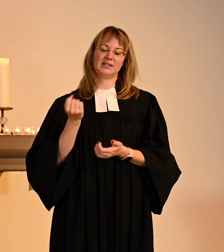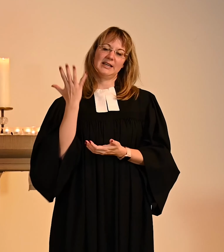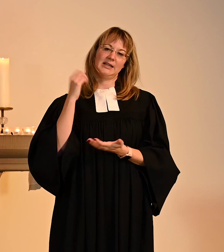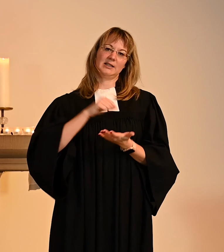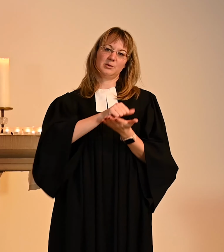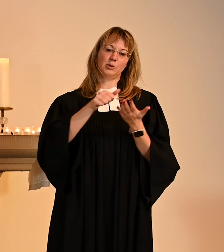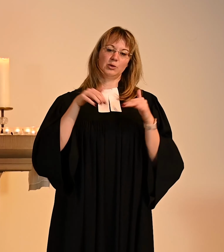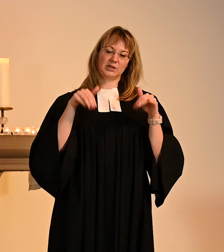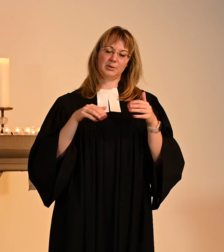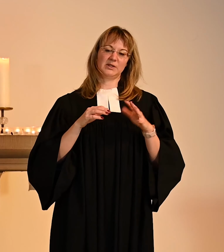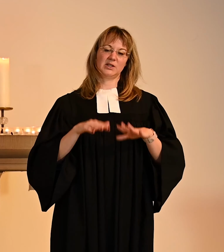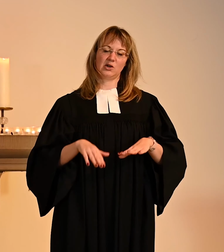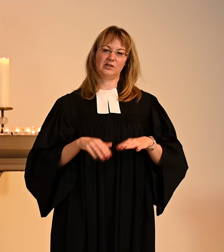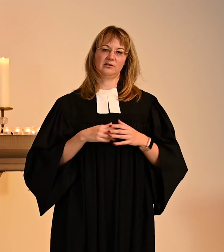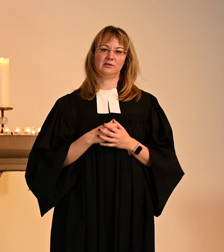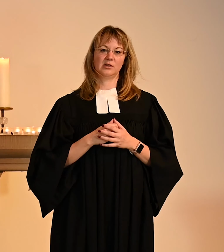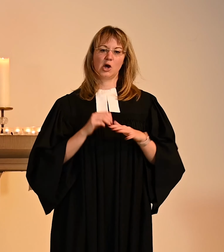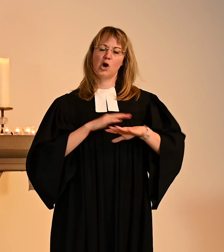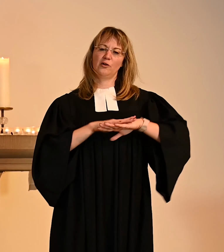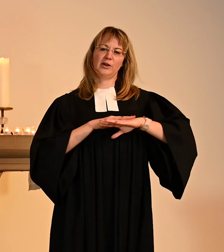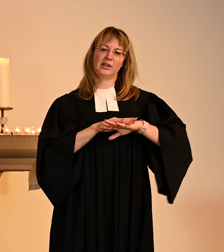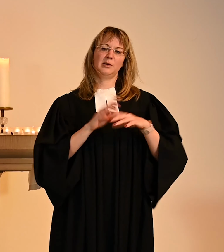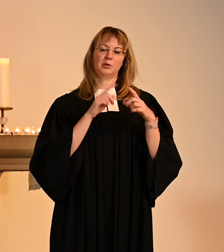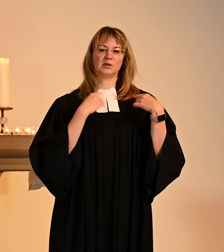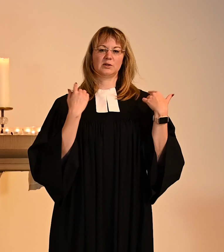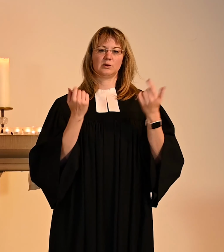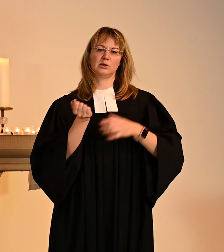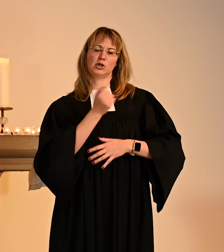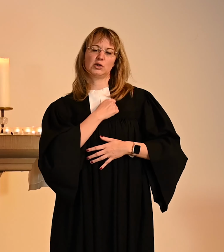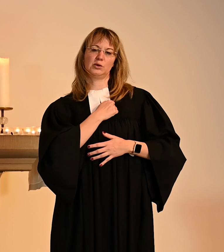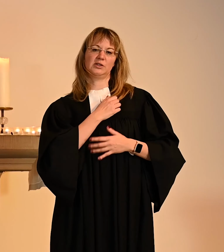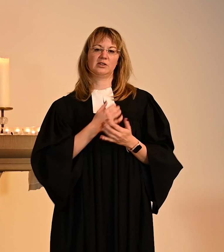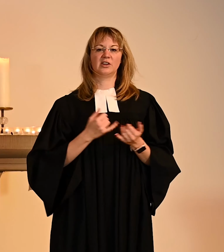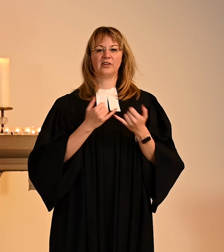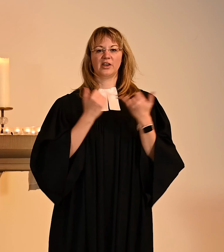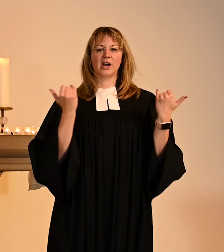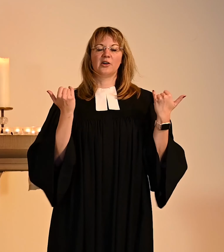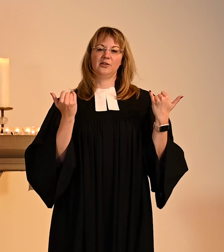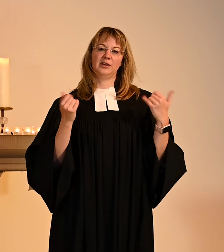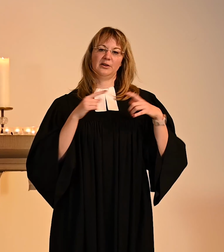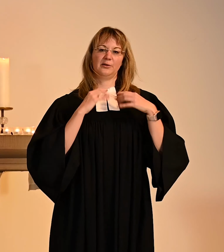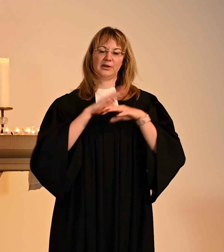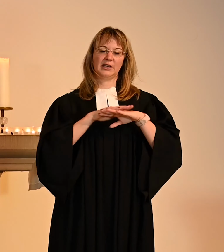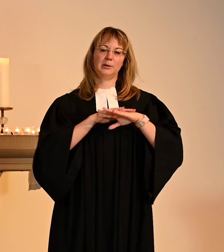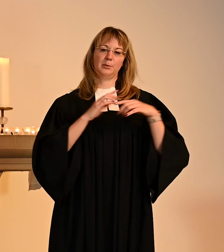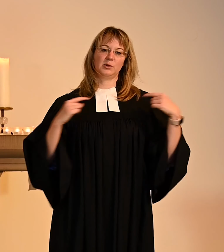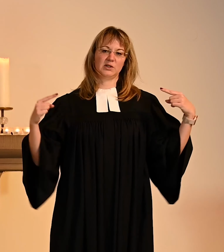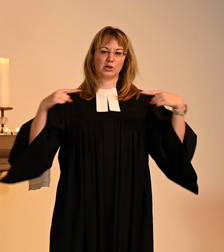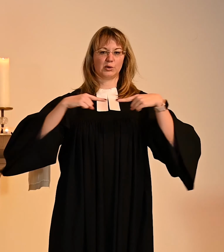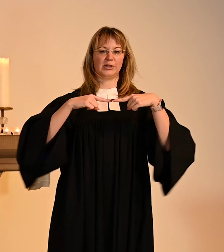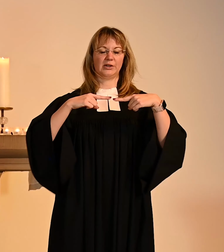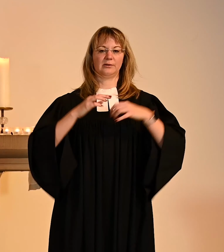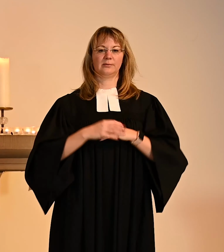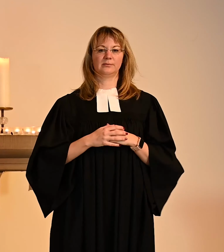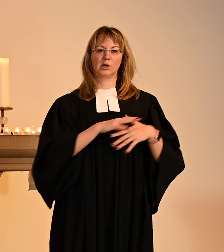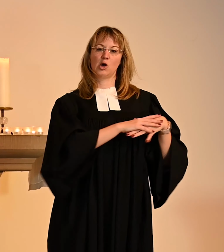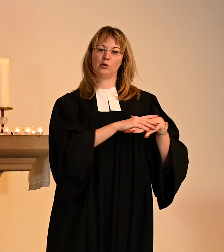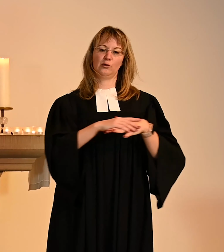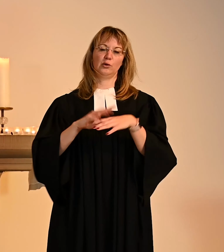Unser tägliches Brot gib uns heute und vergib uns unsere Schuld, wie auch wir vergeben unseren